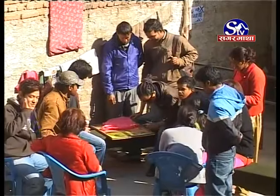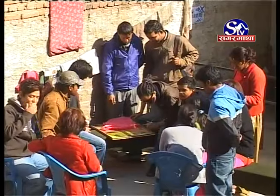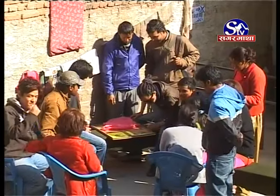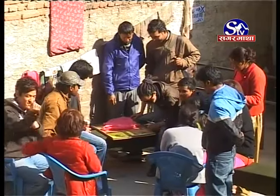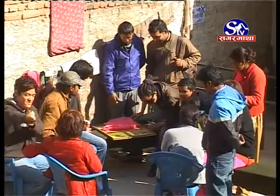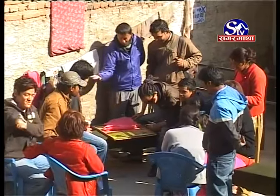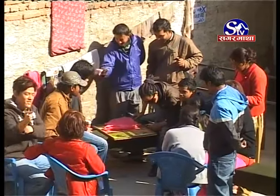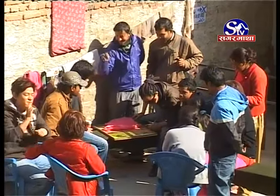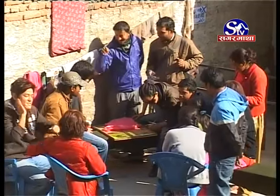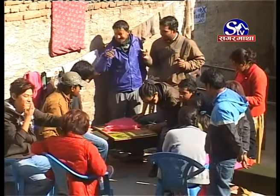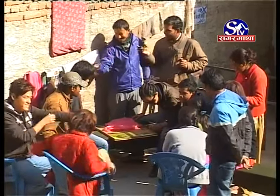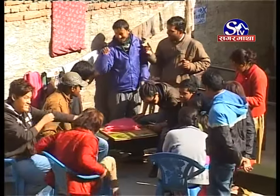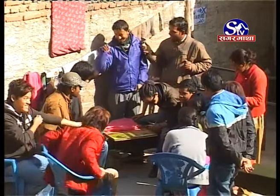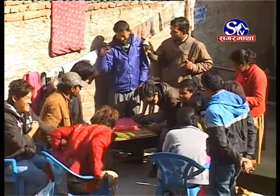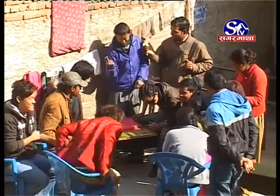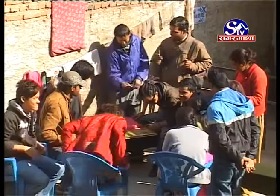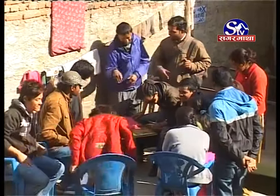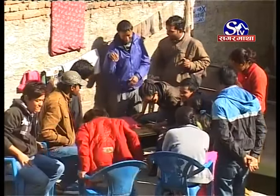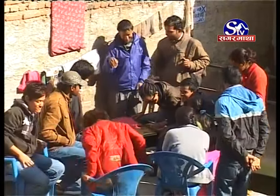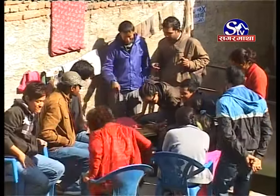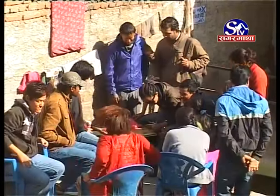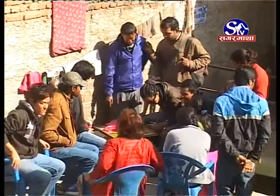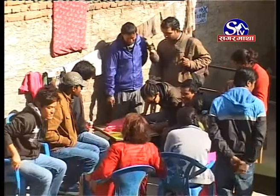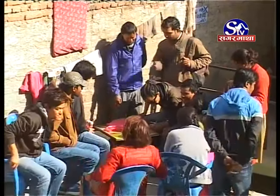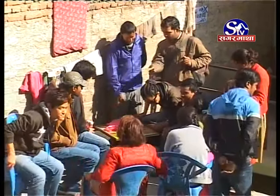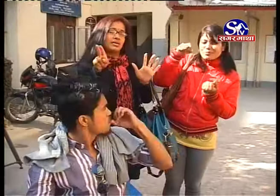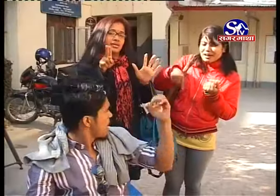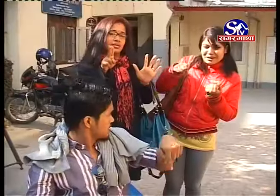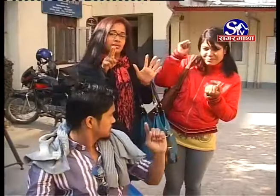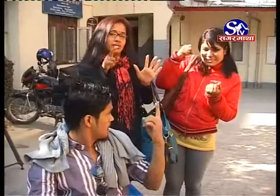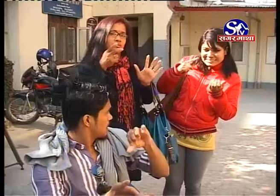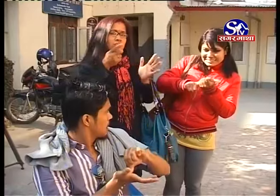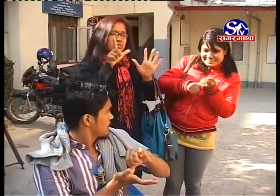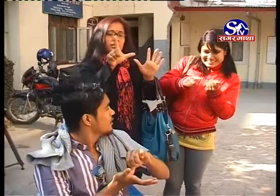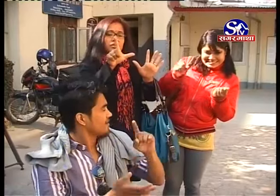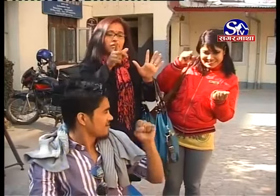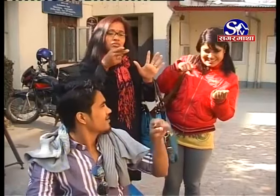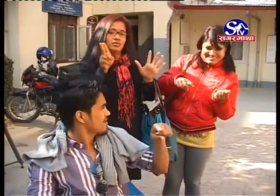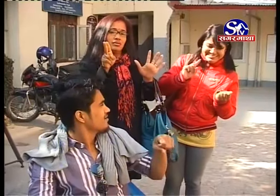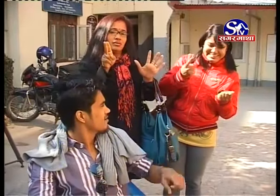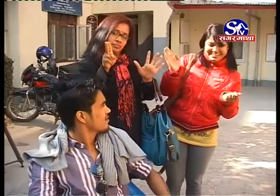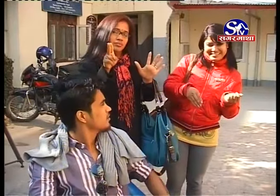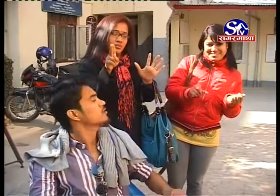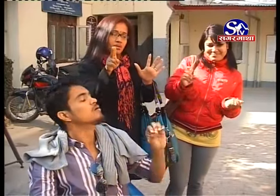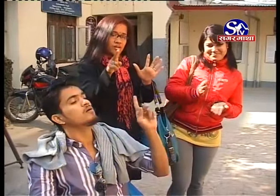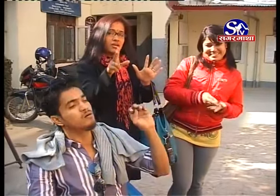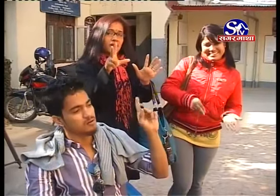दोभाषे संघमा 100 जना सदस्य छन्। उनीहरू आवाज सहित र आवाज विहीन समाज बीचको